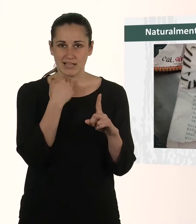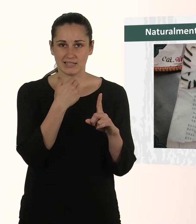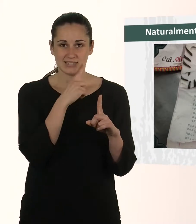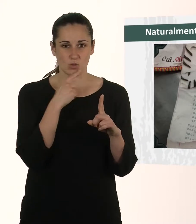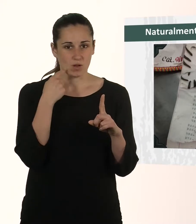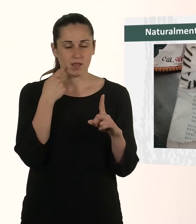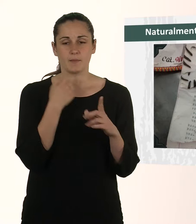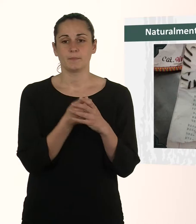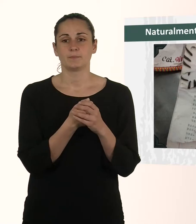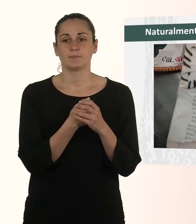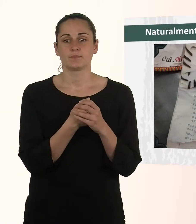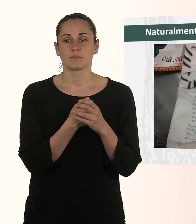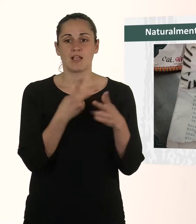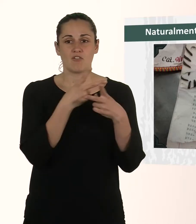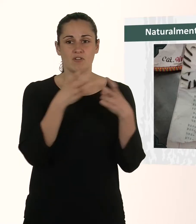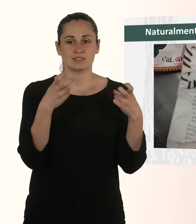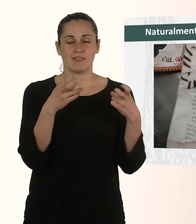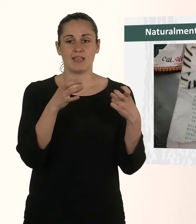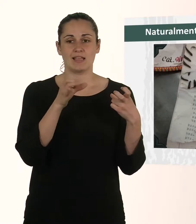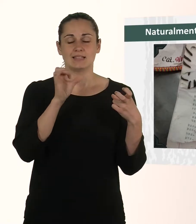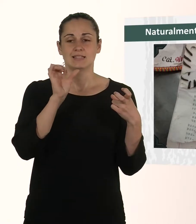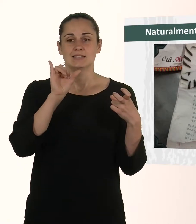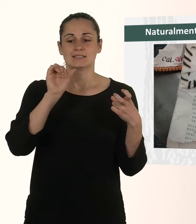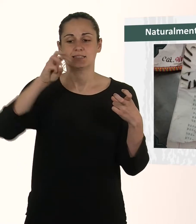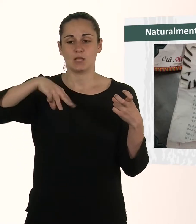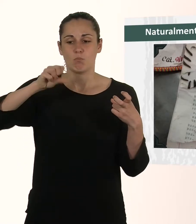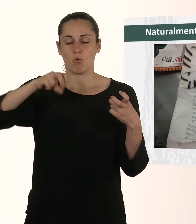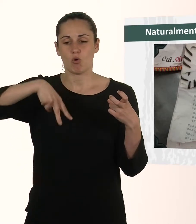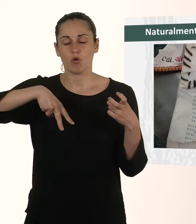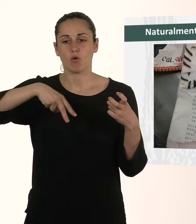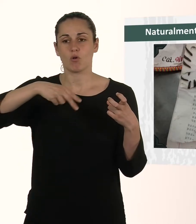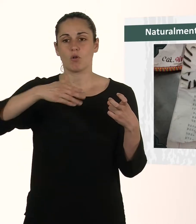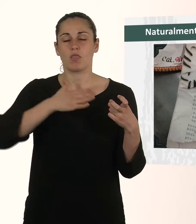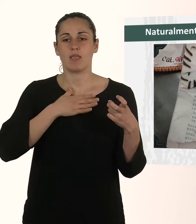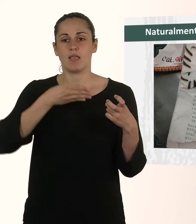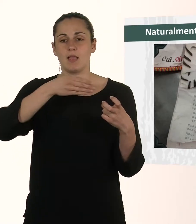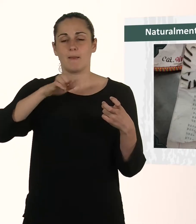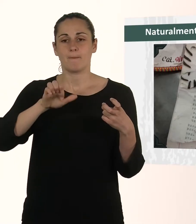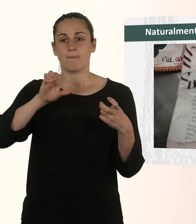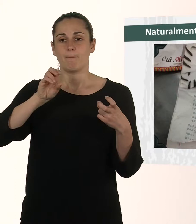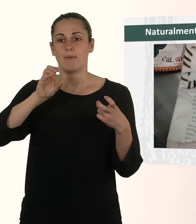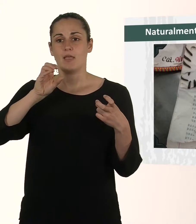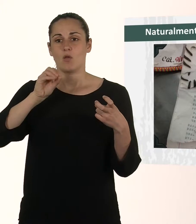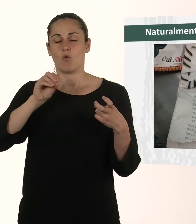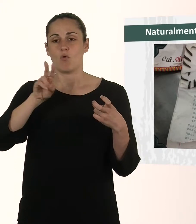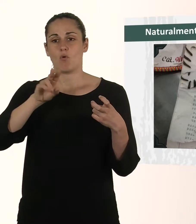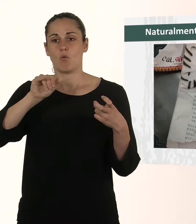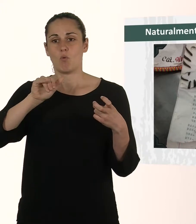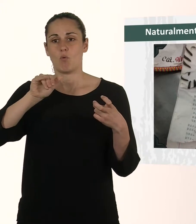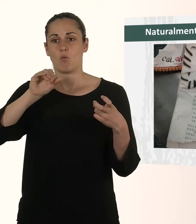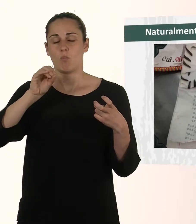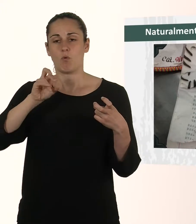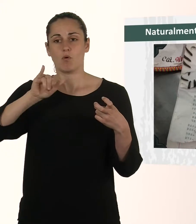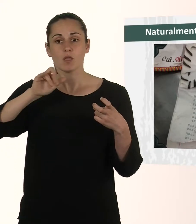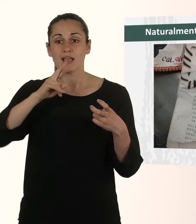gastar la frase de Simone de Beauvoir: no se nace mujer, se llega a serlo. Y él a partir de ahí dice: no se nace hombre, se llega a